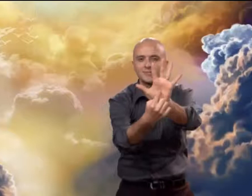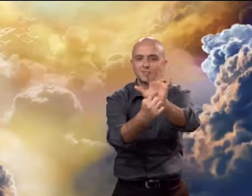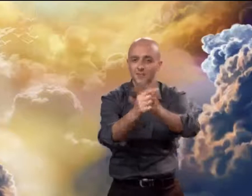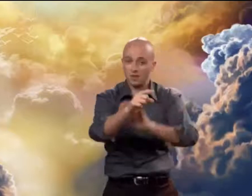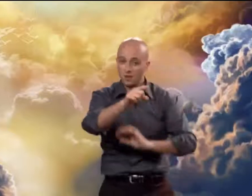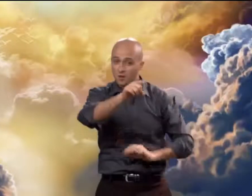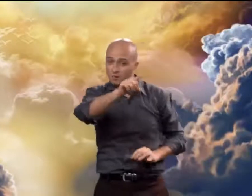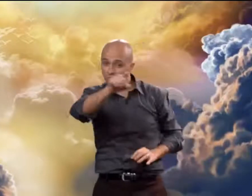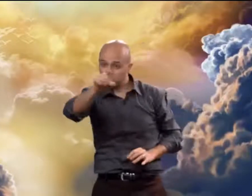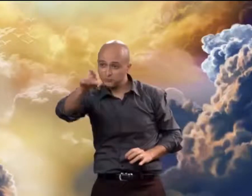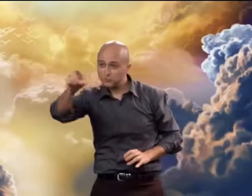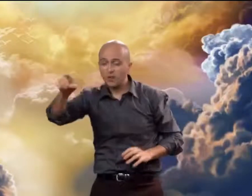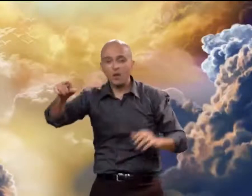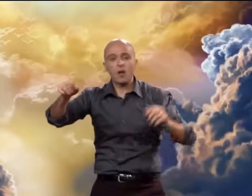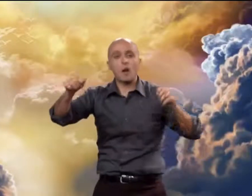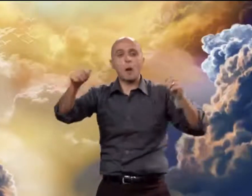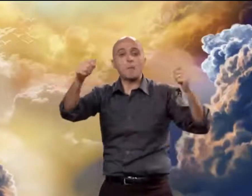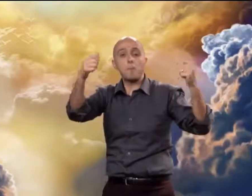Mensagem apresentada por pessoas humildes.